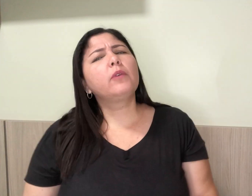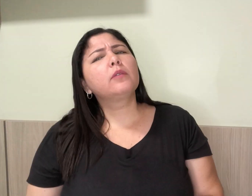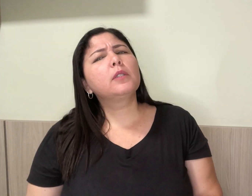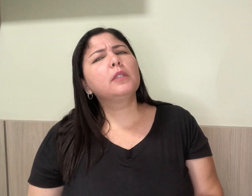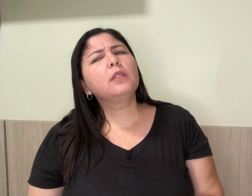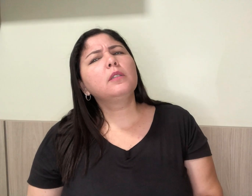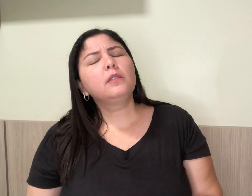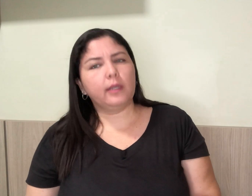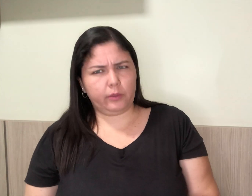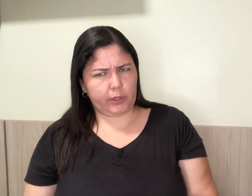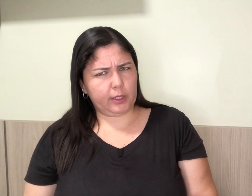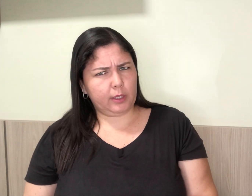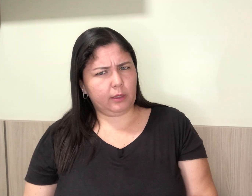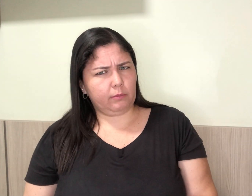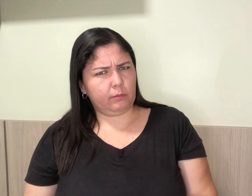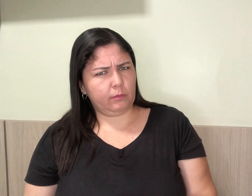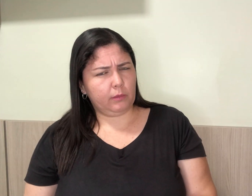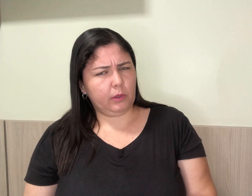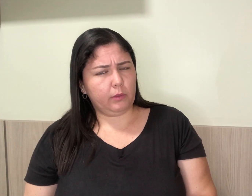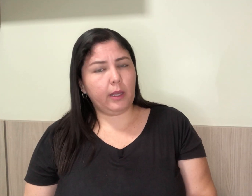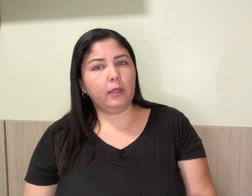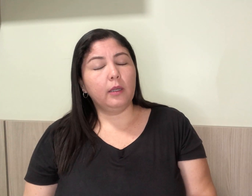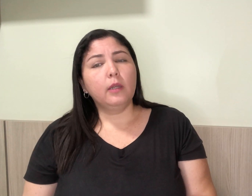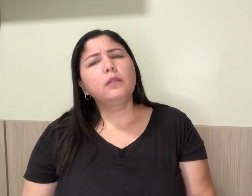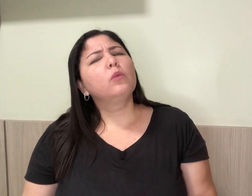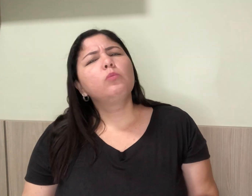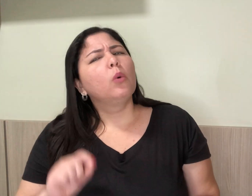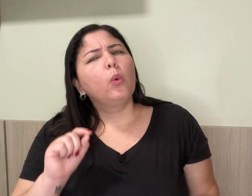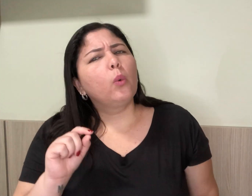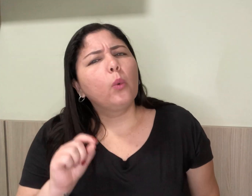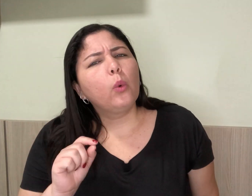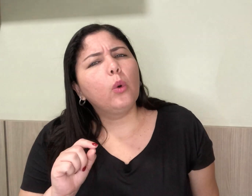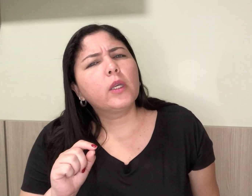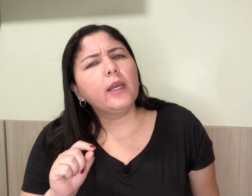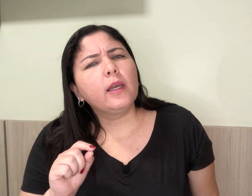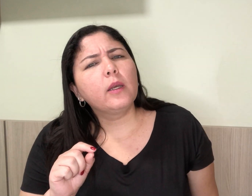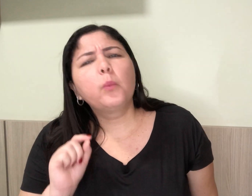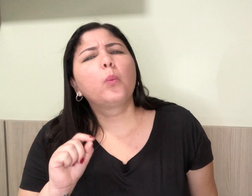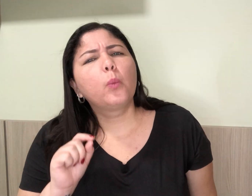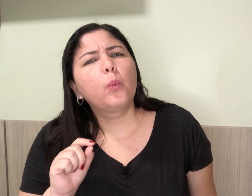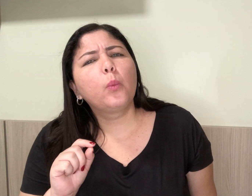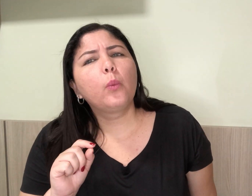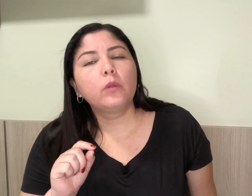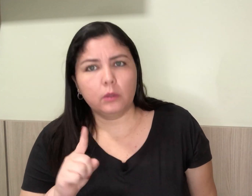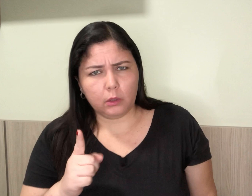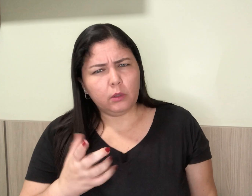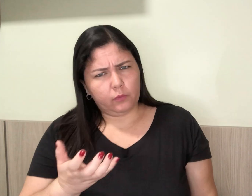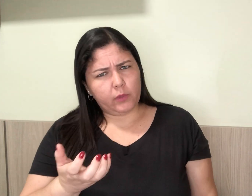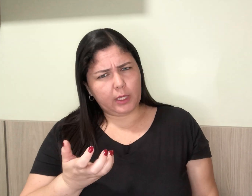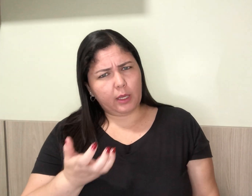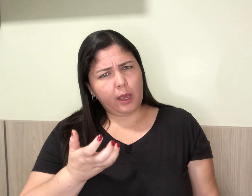faço assim e essa eu faço assim, né? Então, o que? Você